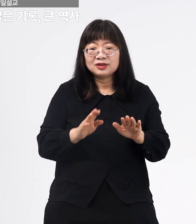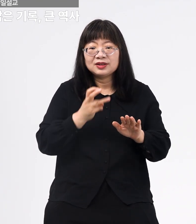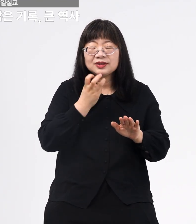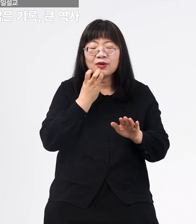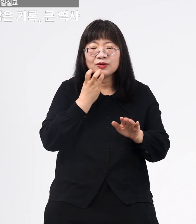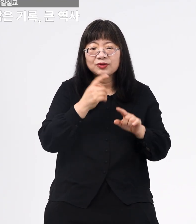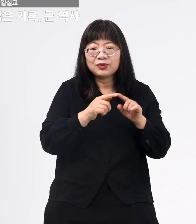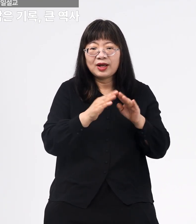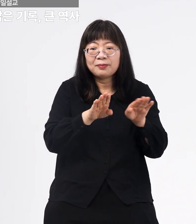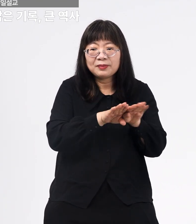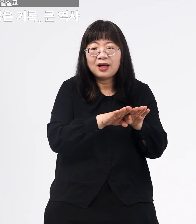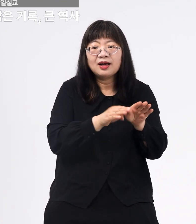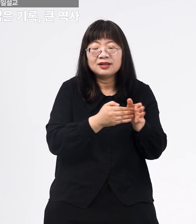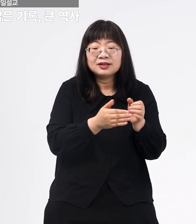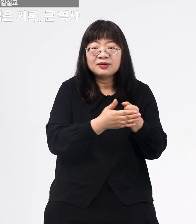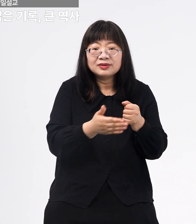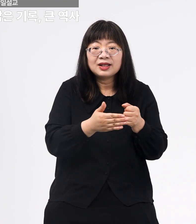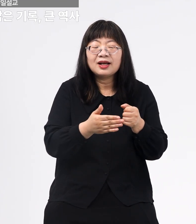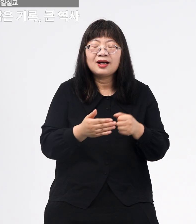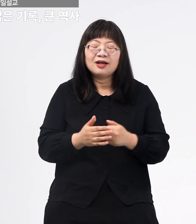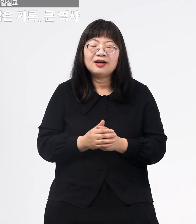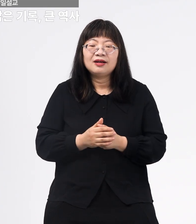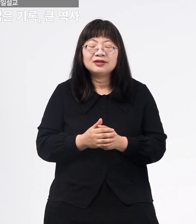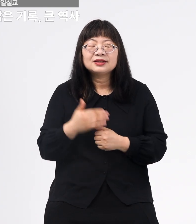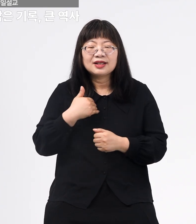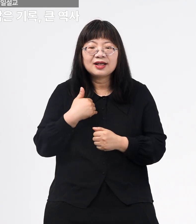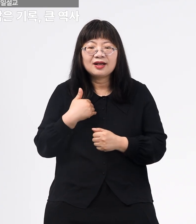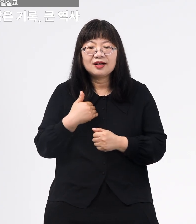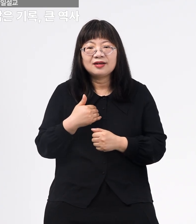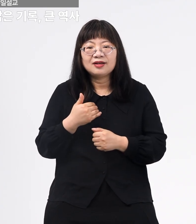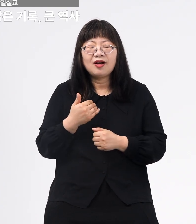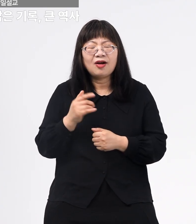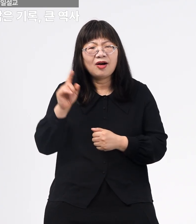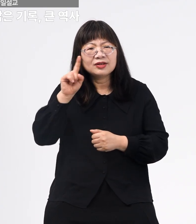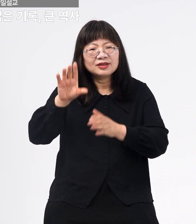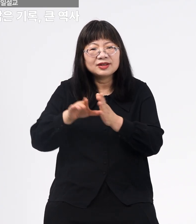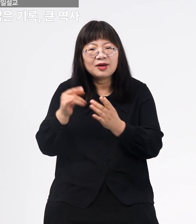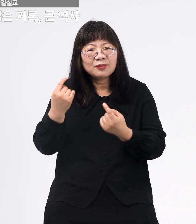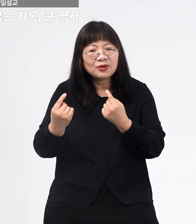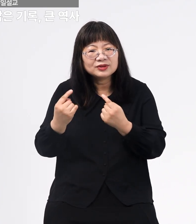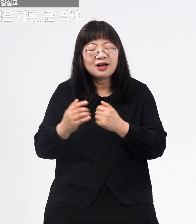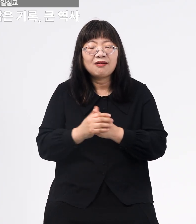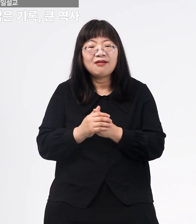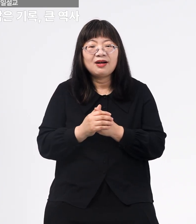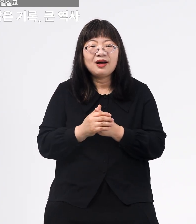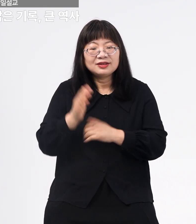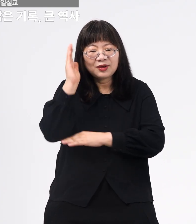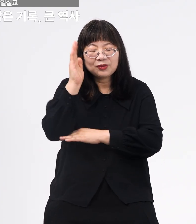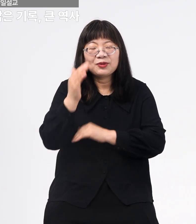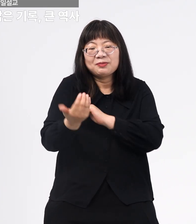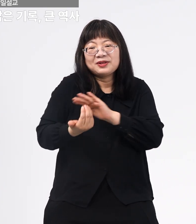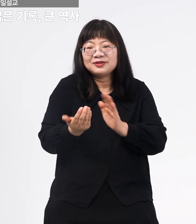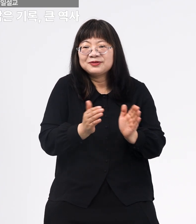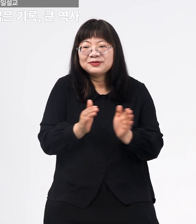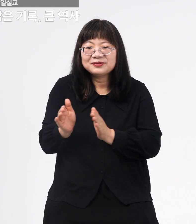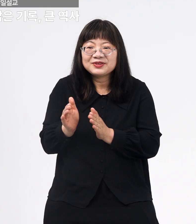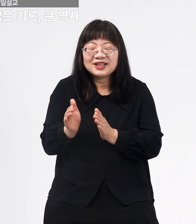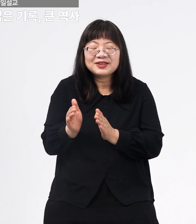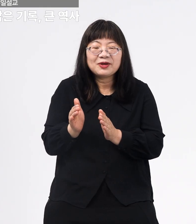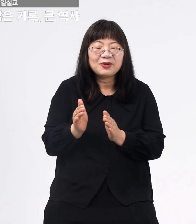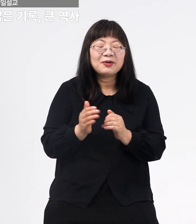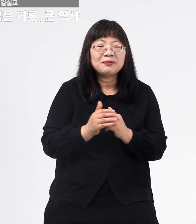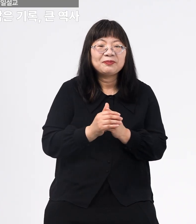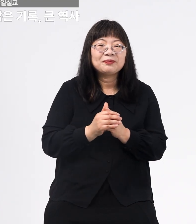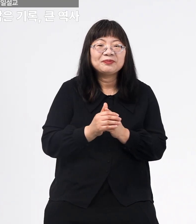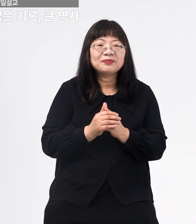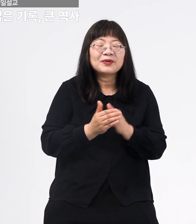연회 때보다 설교를 일찍 준비해 가지고 스포 설교를 했습니다. 미리. 그분들이